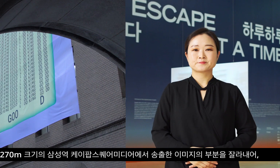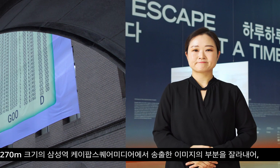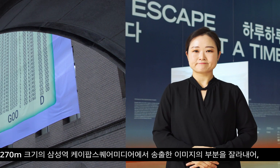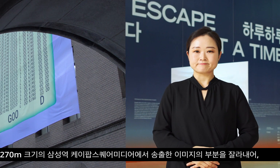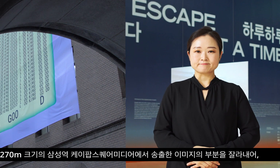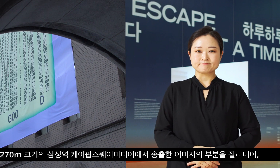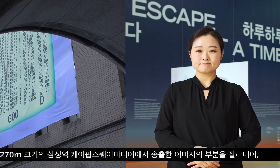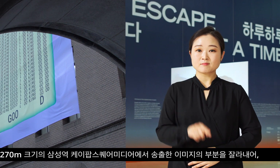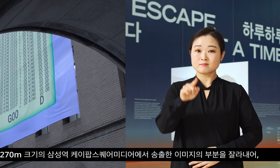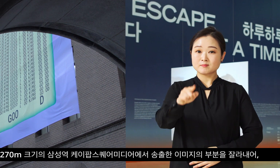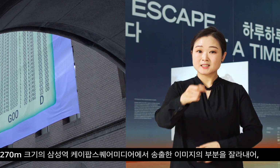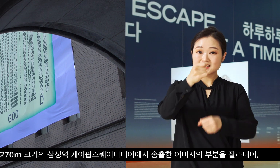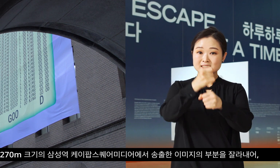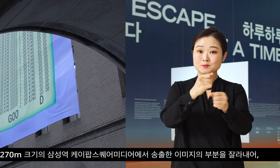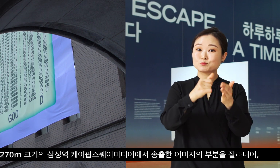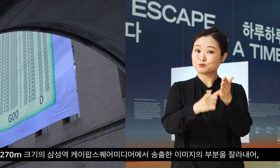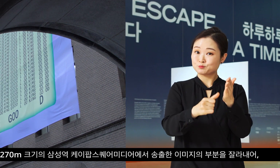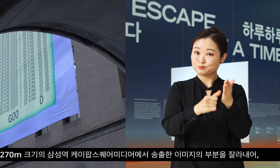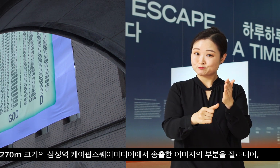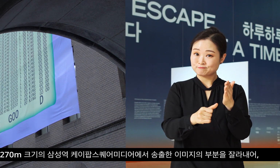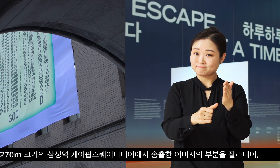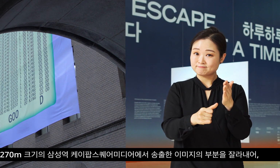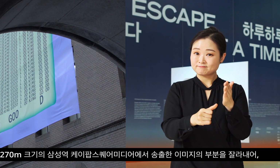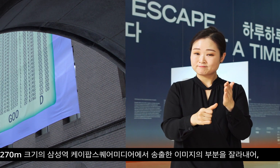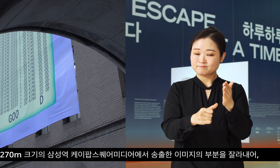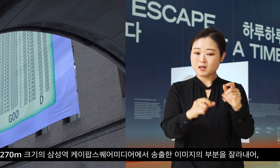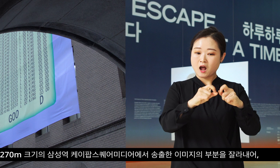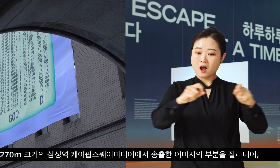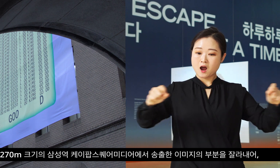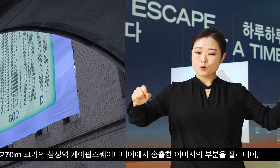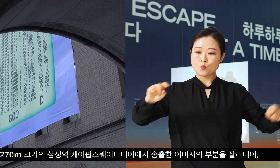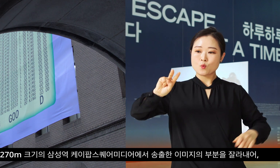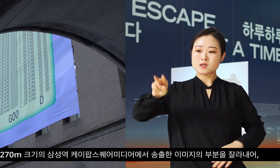이 작품은 가로 270m 크기의